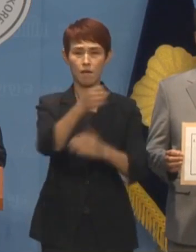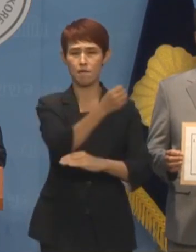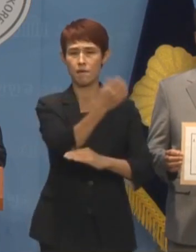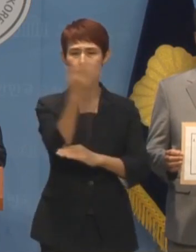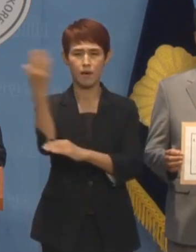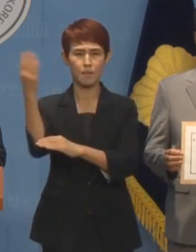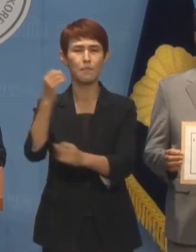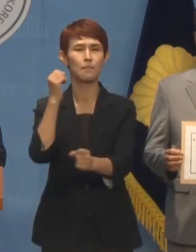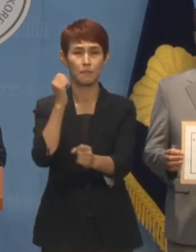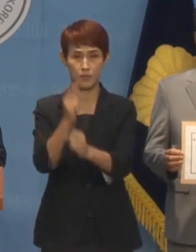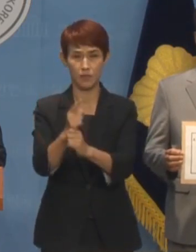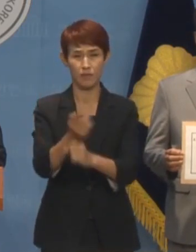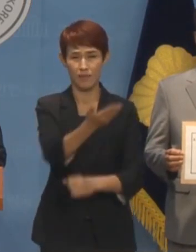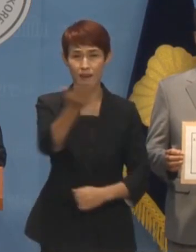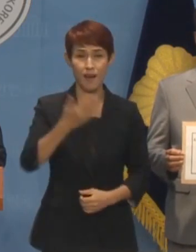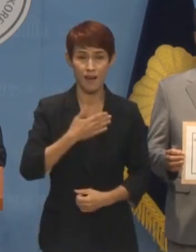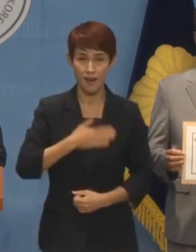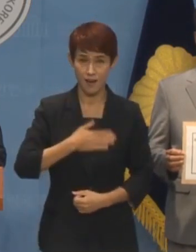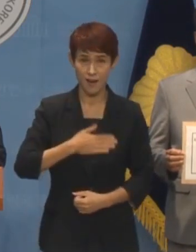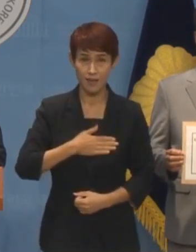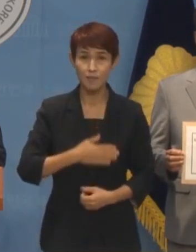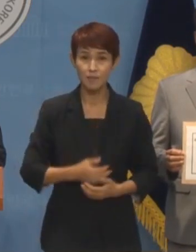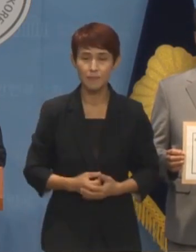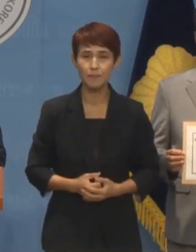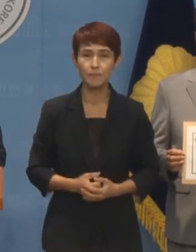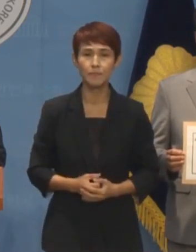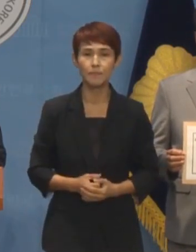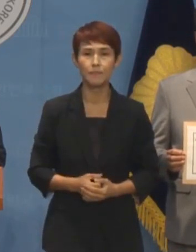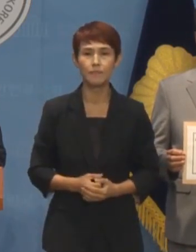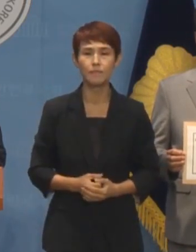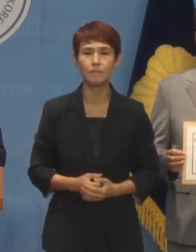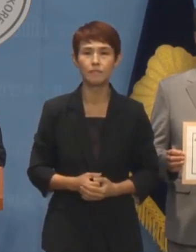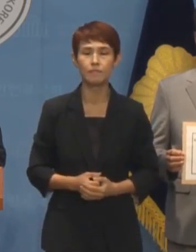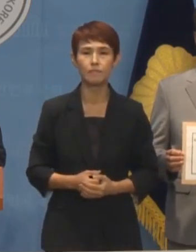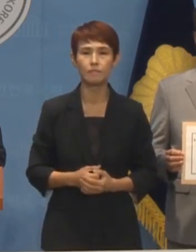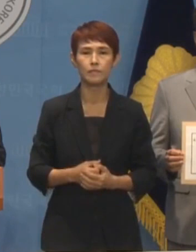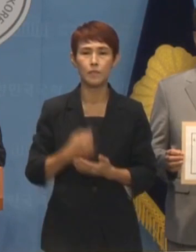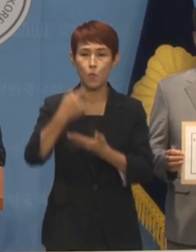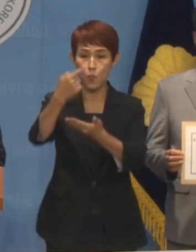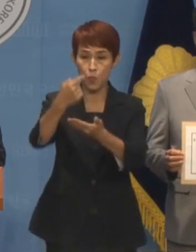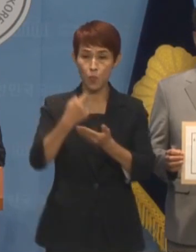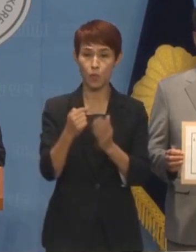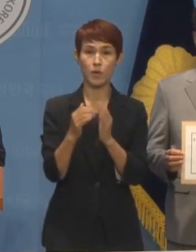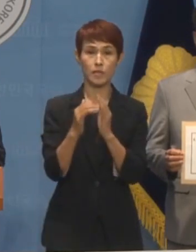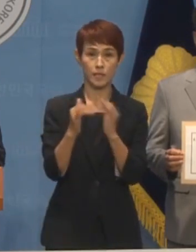부분 보도가 많이 이루어졌습니다. 그리고 실제로 제보했던 제보 당사자와